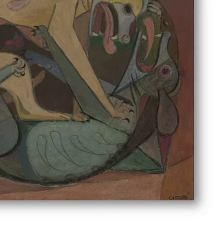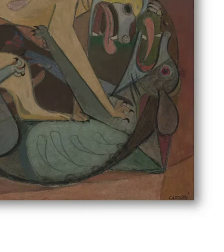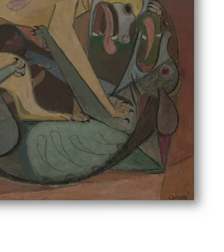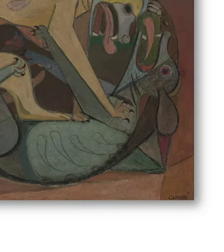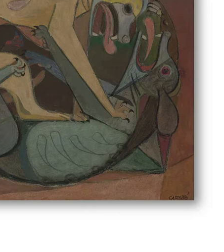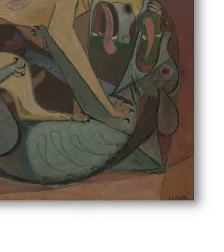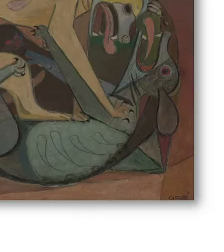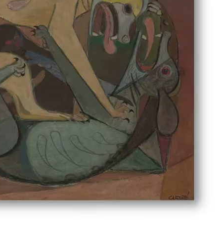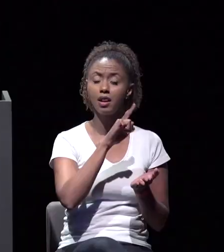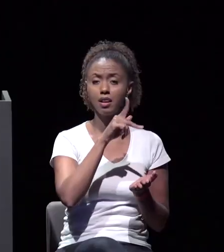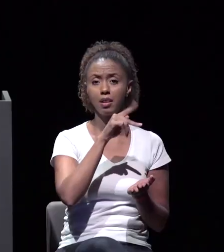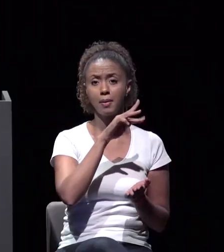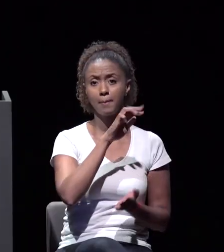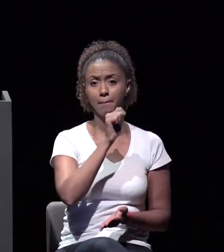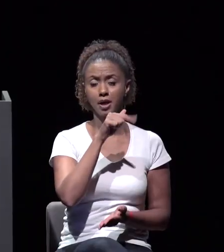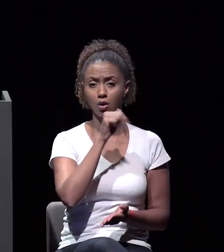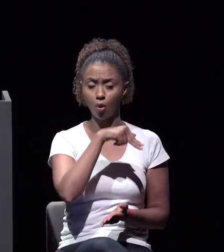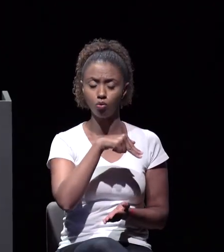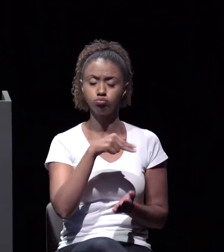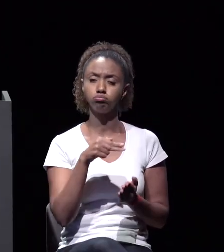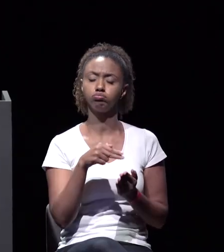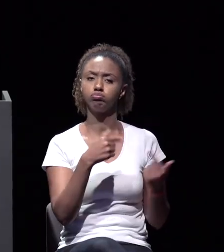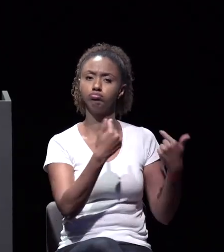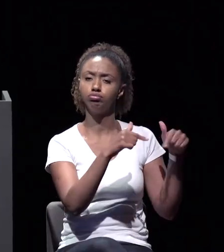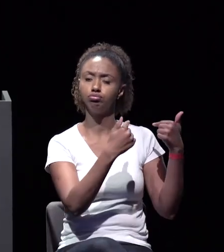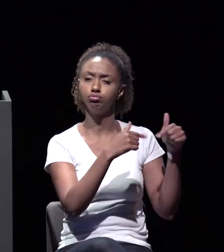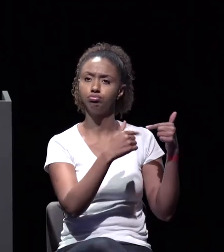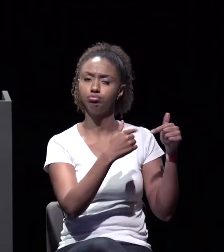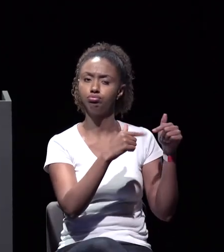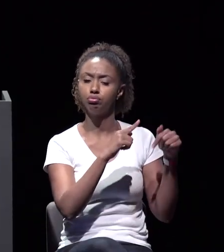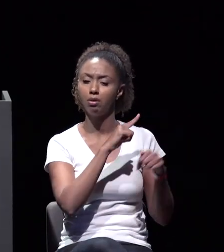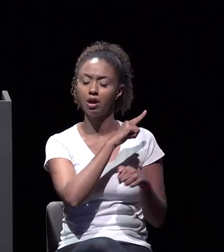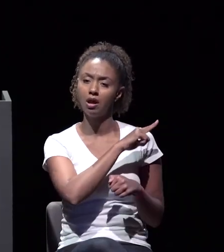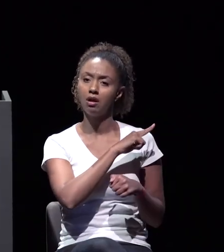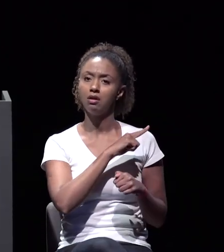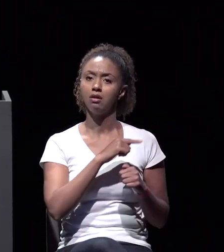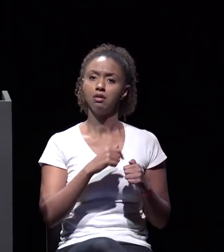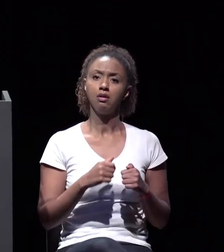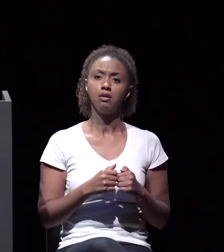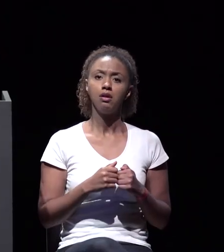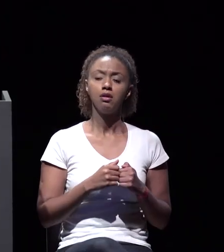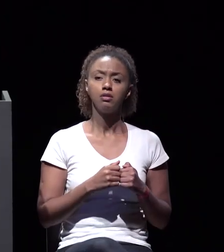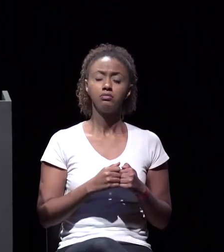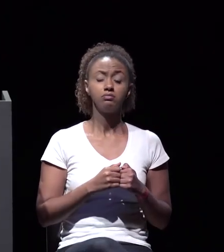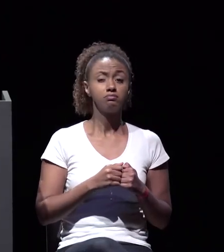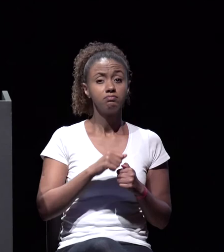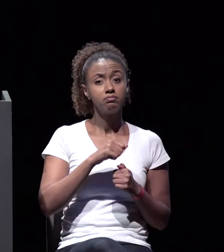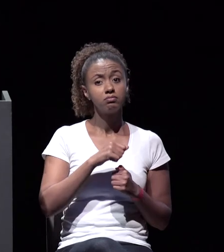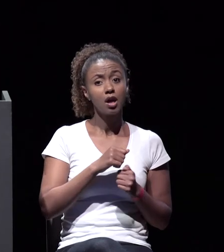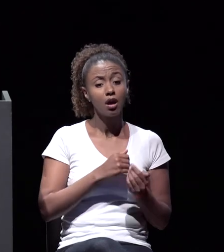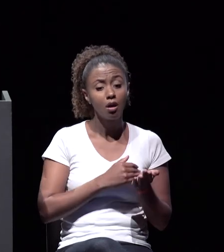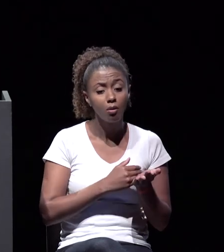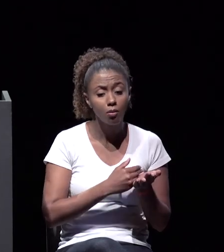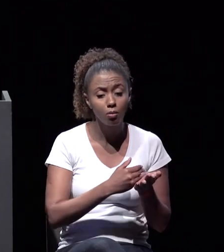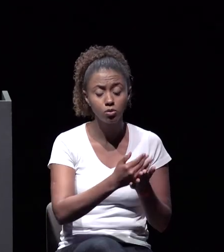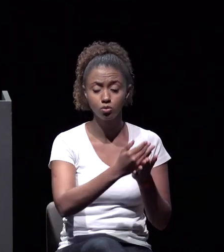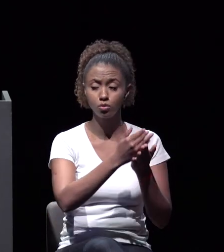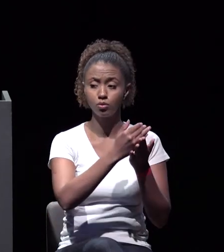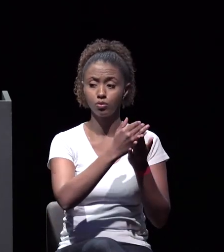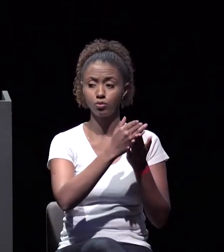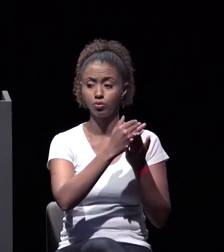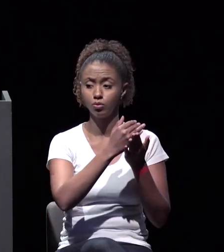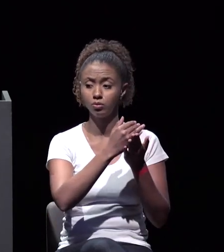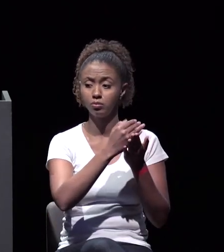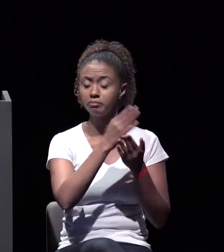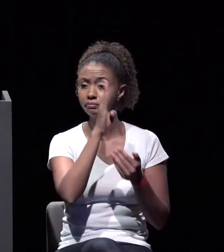periódico argentino ele vem para ilustrar acima de tudo é ele vem pra